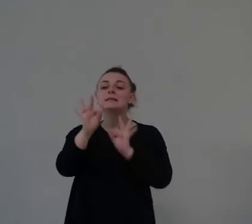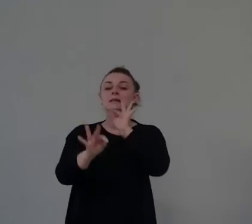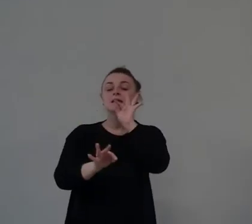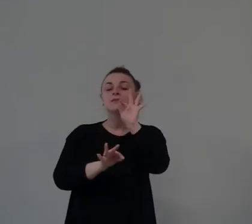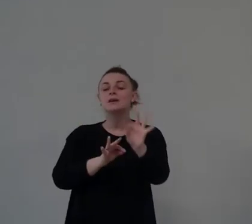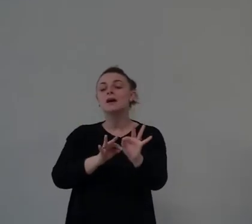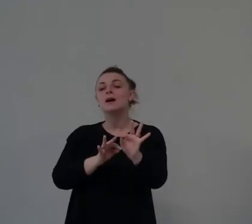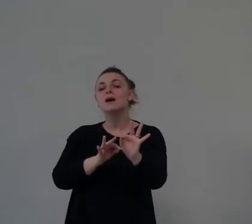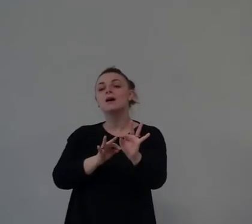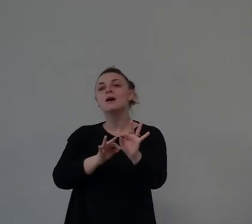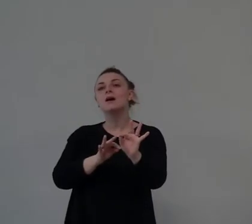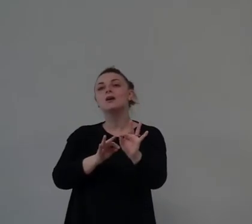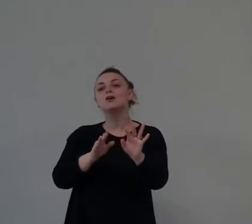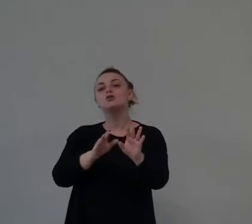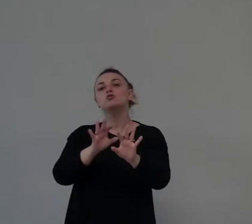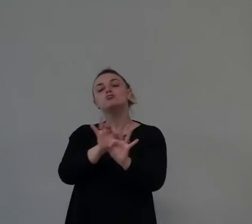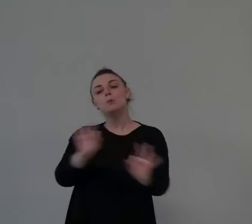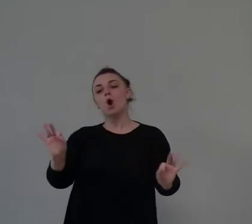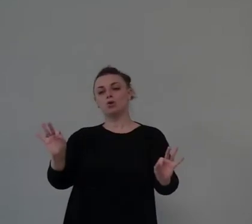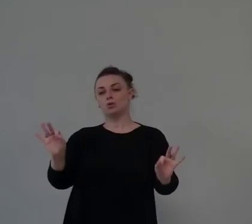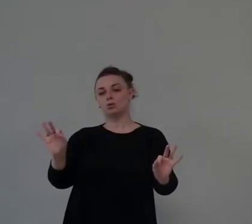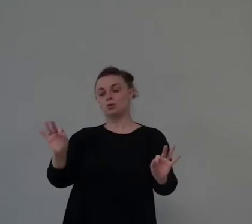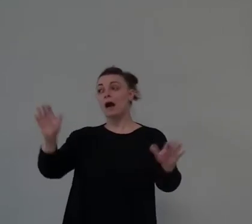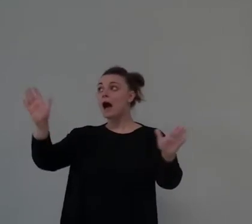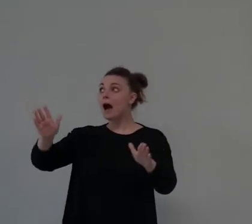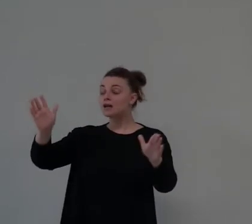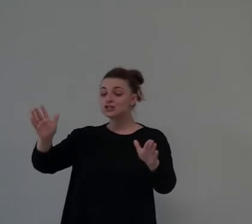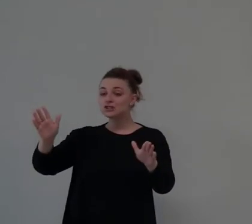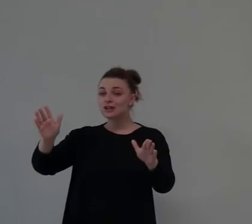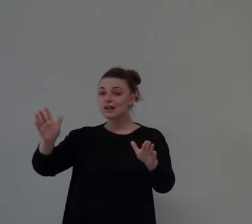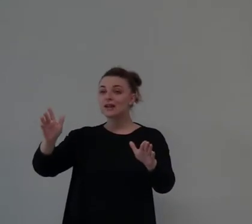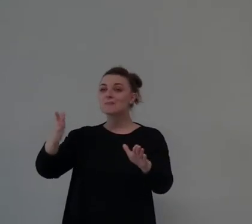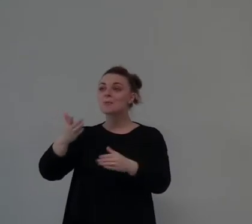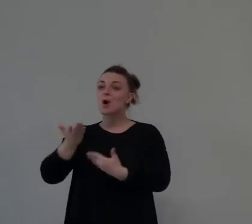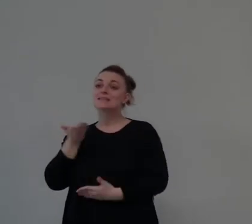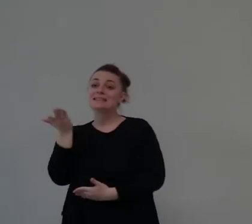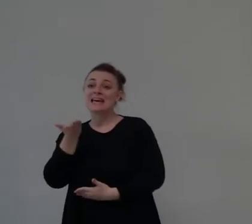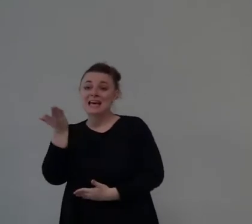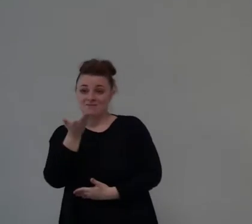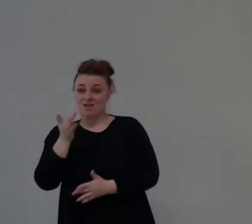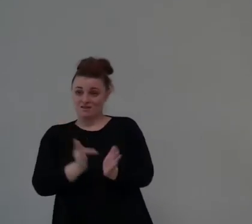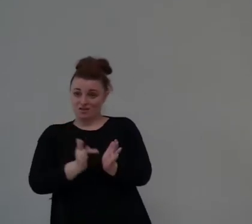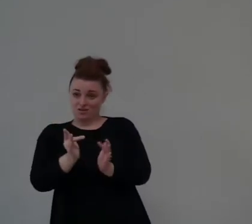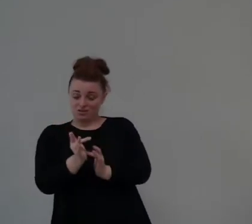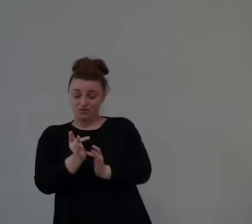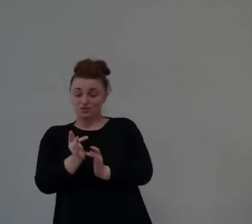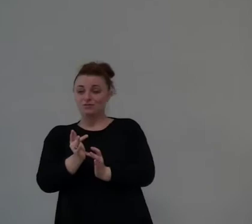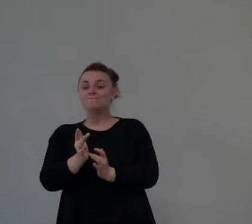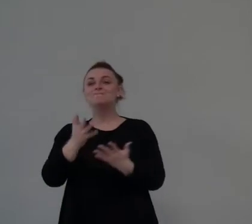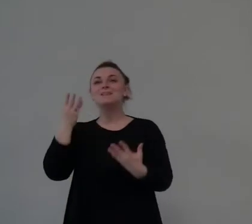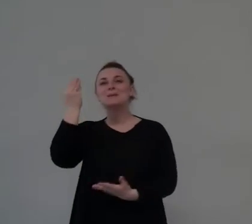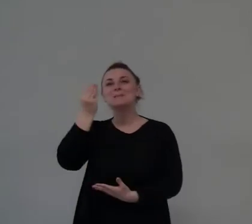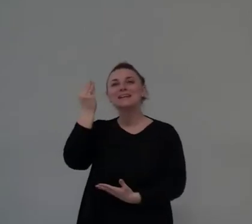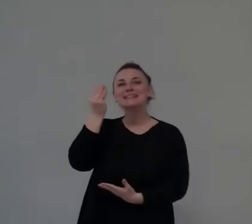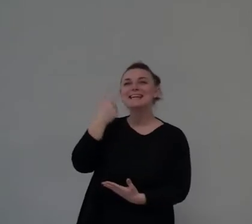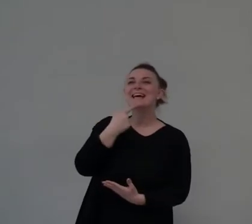servivano Gesù. Mi piacerebbe sapere quello che hanno detto gli angeli in quel momento. Sono io che voglio servire per primo